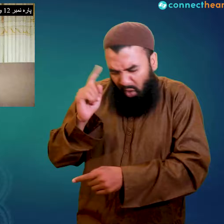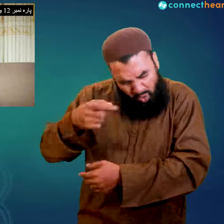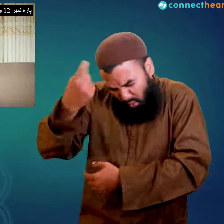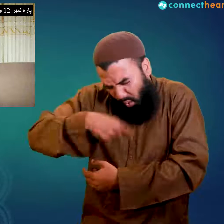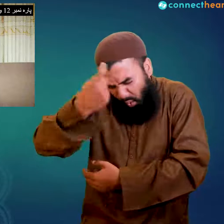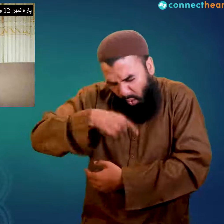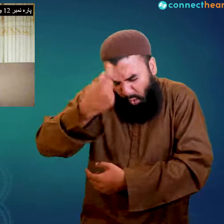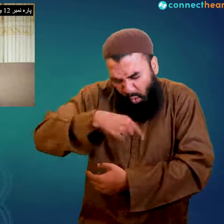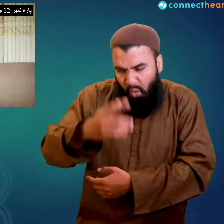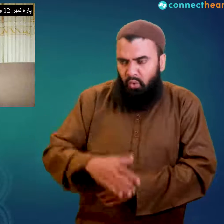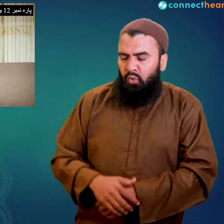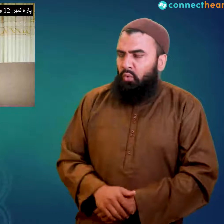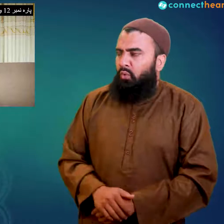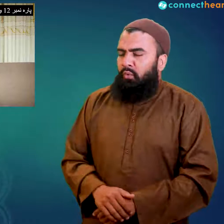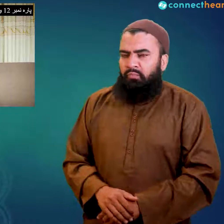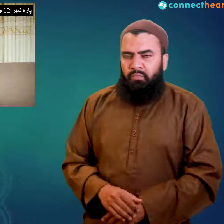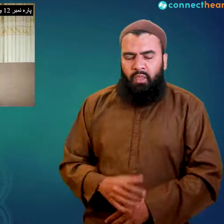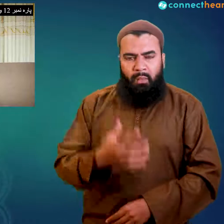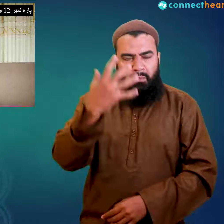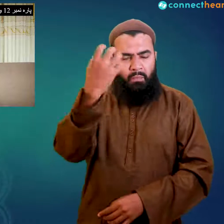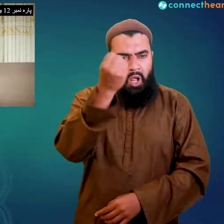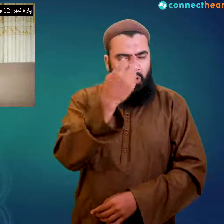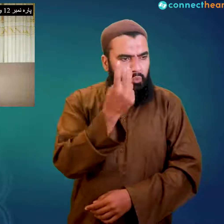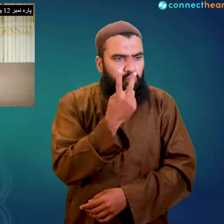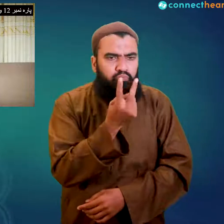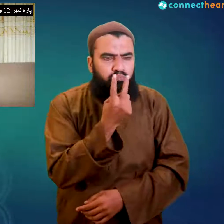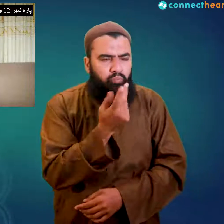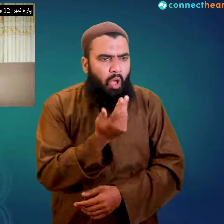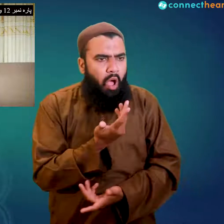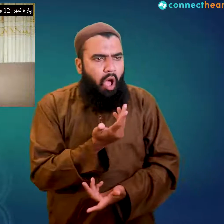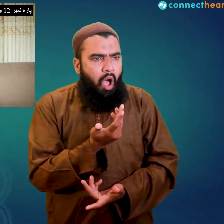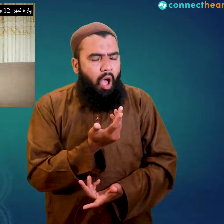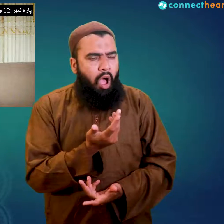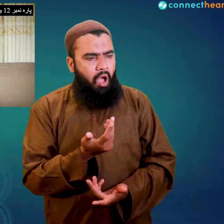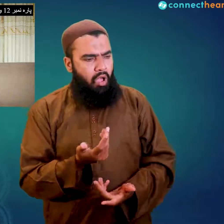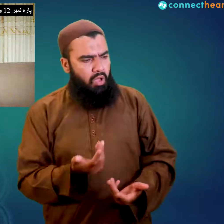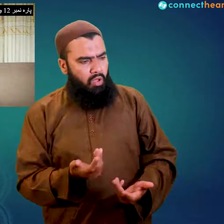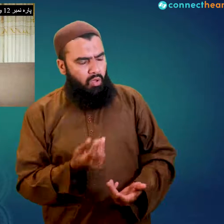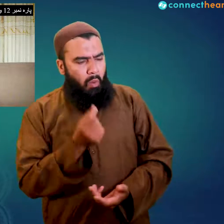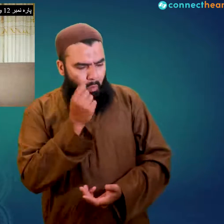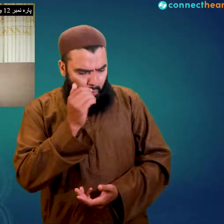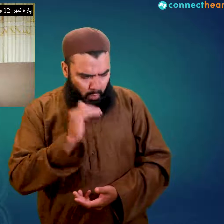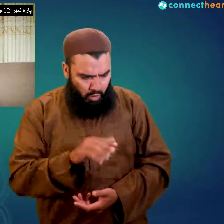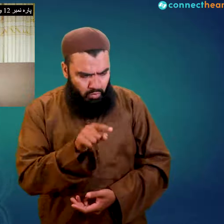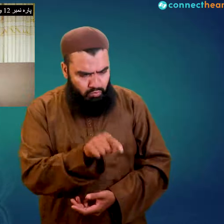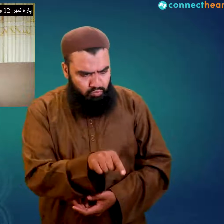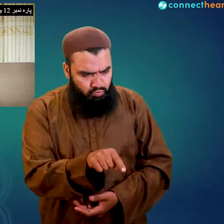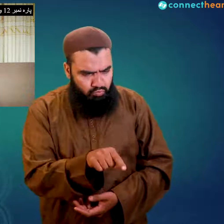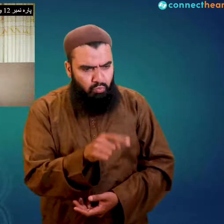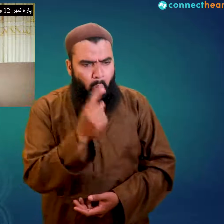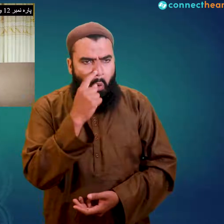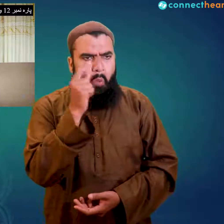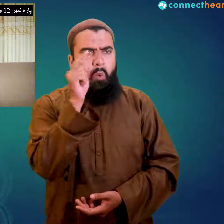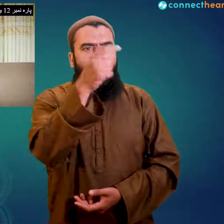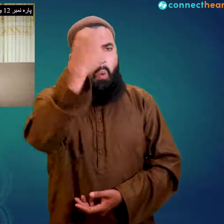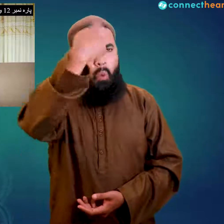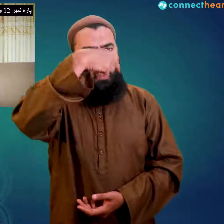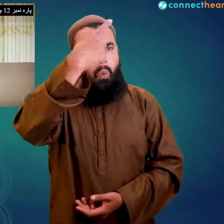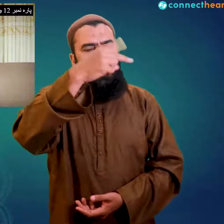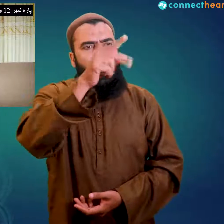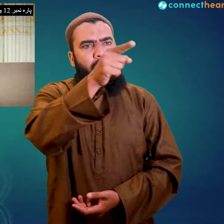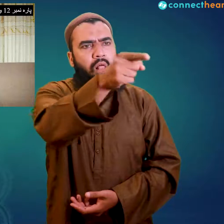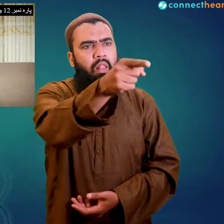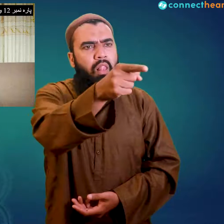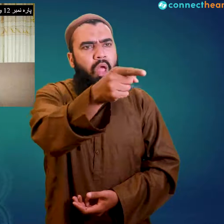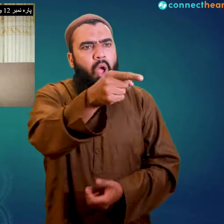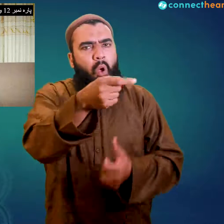دی کہ اگر کرتا سامنے سے پھٹا ہے تو پھر یوسف علیہ السلام گناہگار ہیں، مجرم ہیں، اور اگر کرتا پیچھے سے